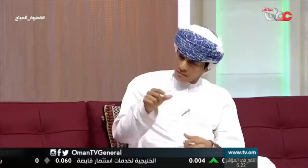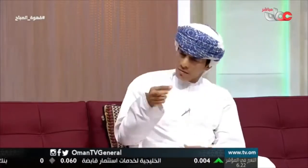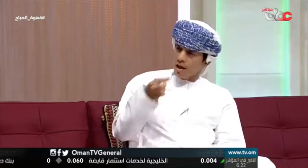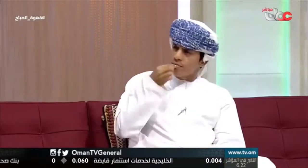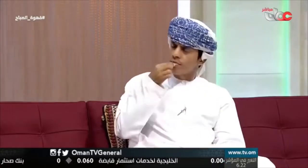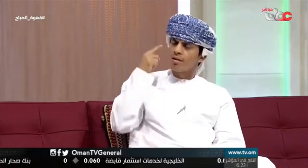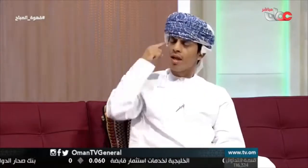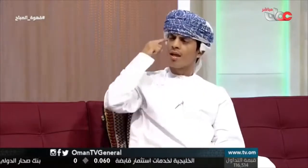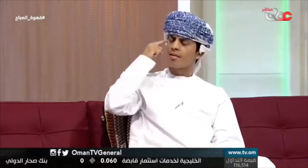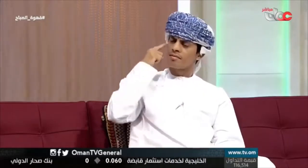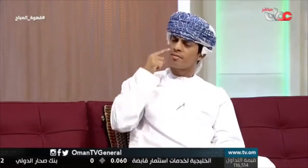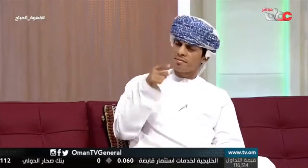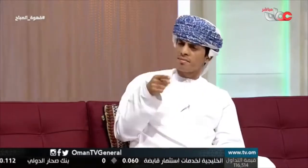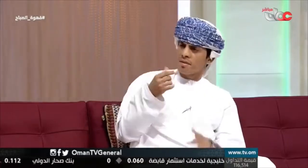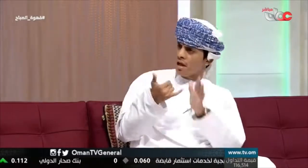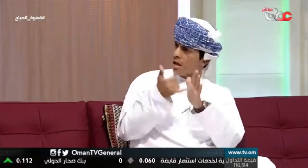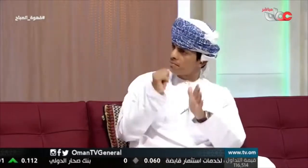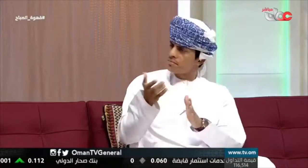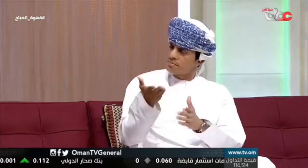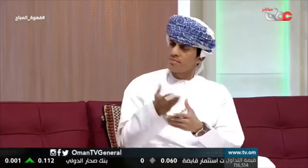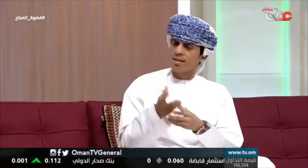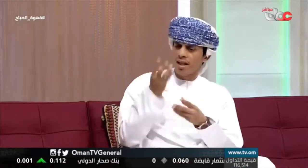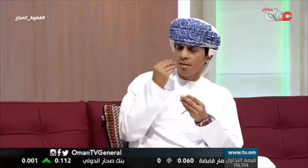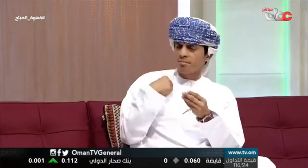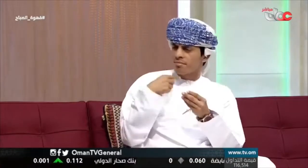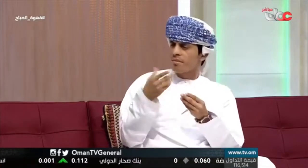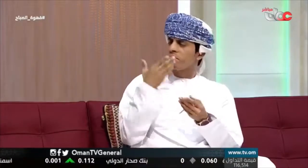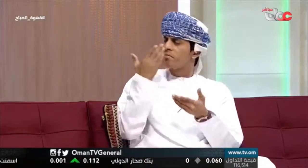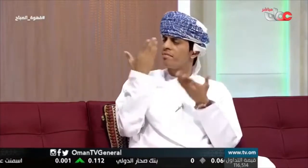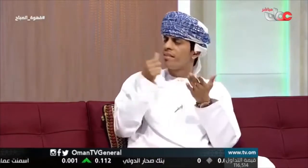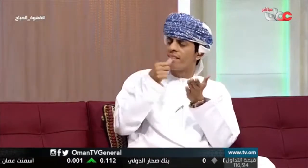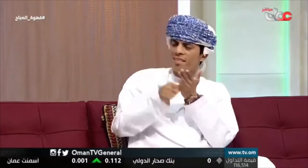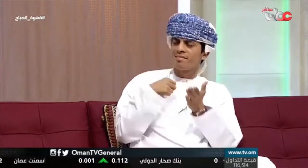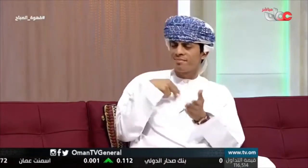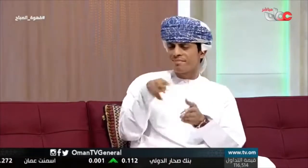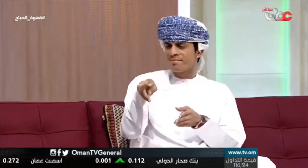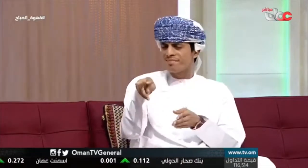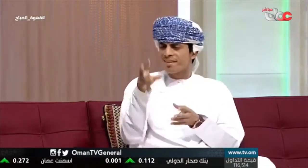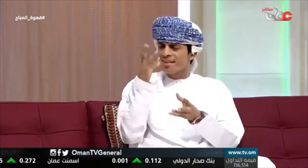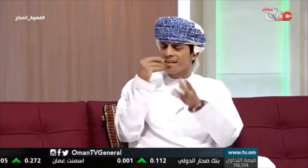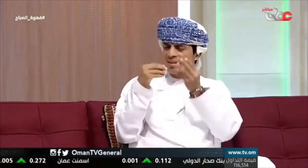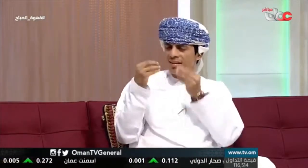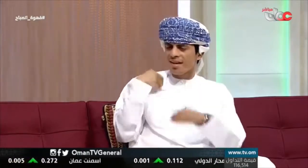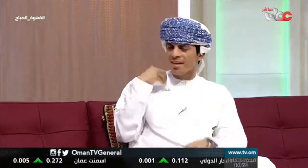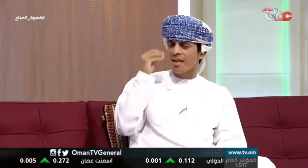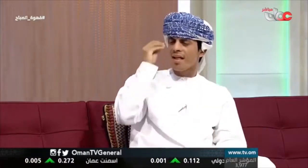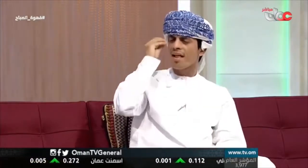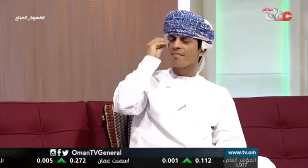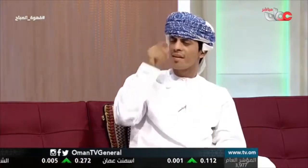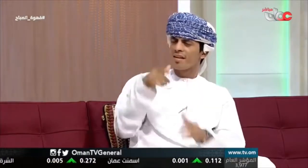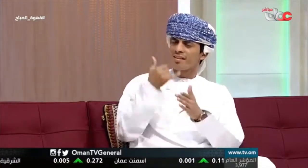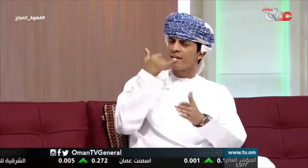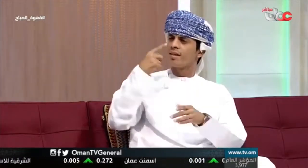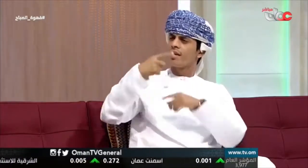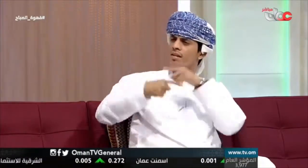أيضا كيف طريقة تربية النحل، وأنا أكتسب هذه المهارة من والدي والله